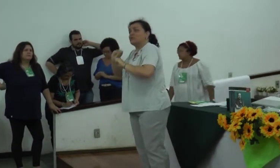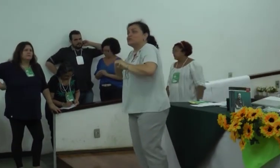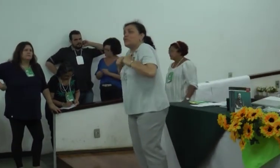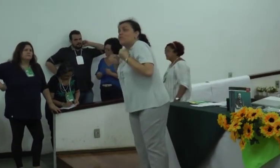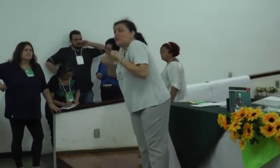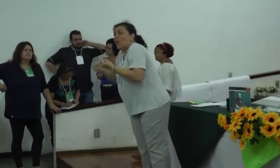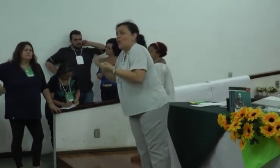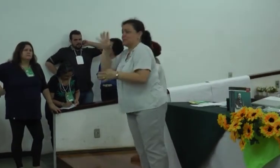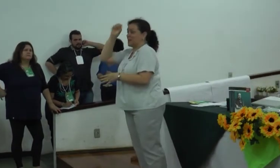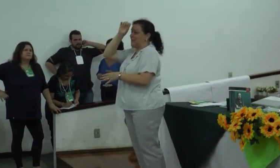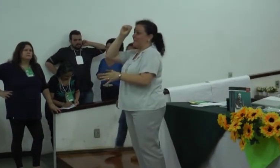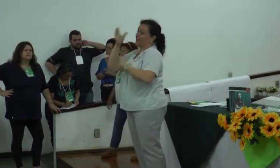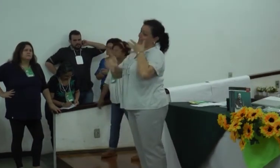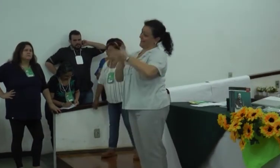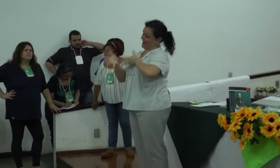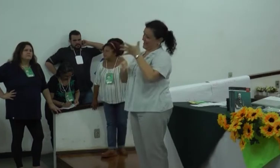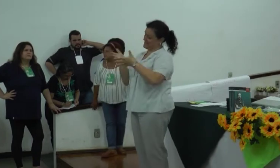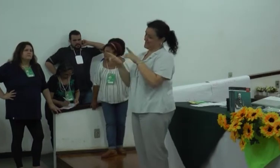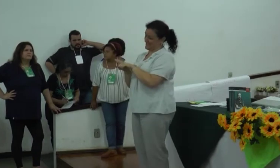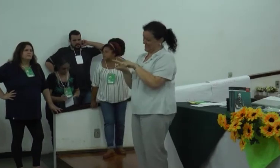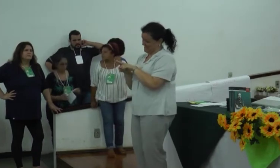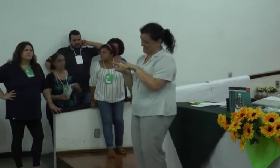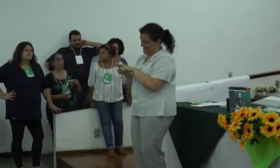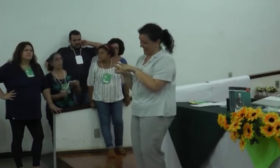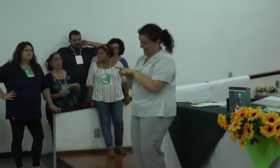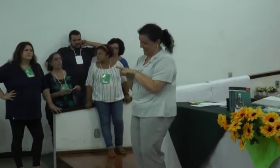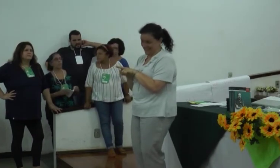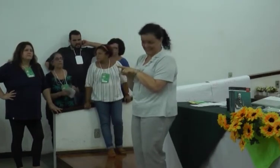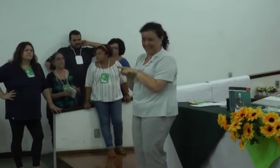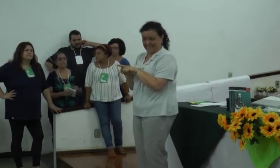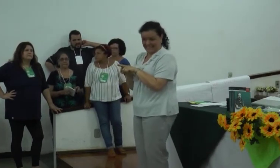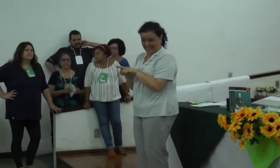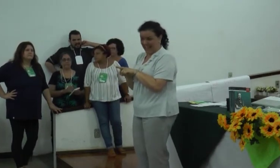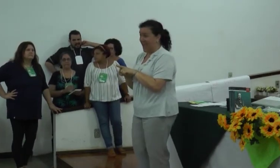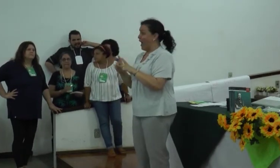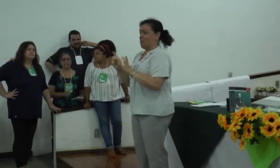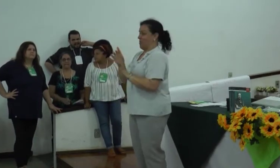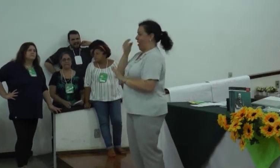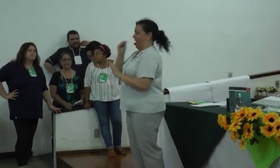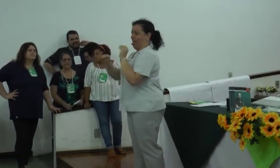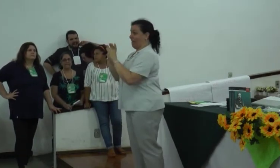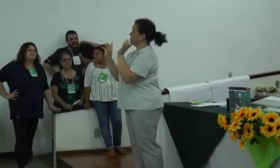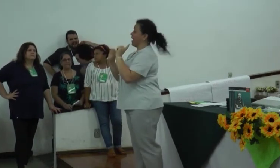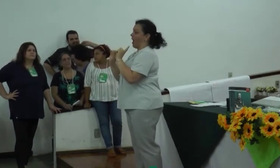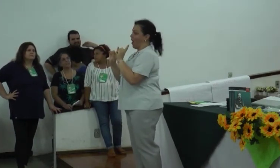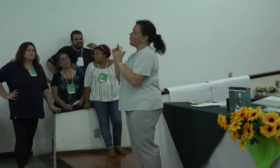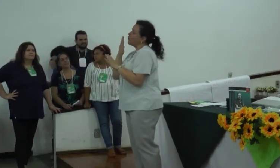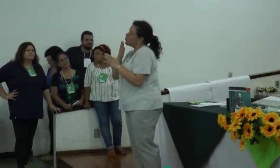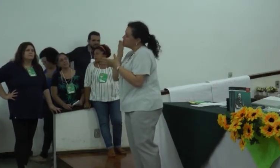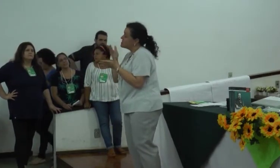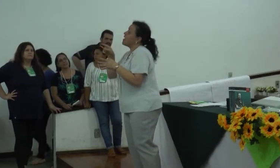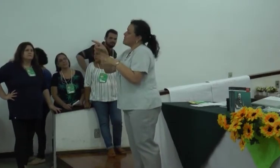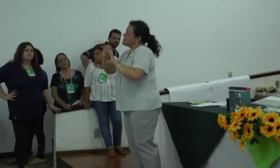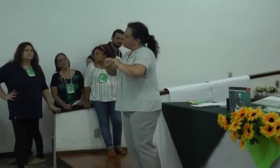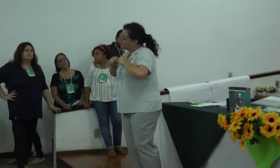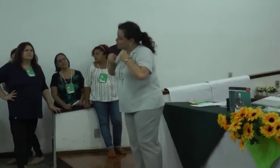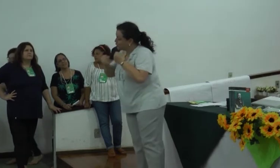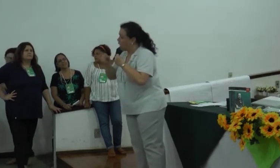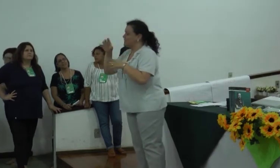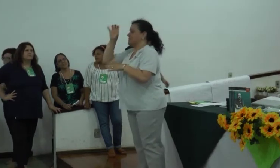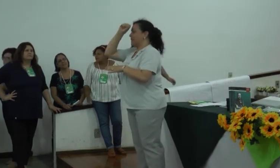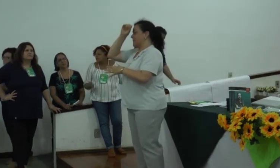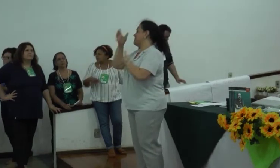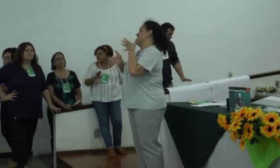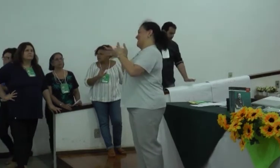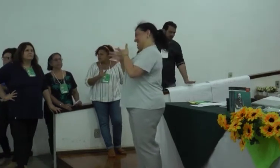ter paciência, gentileza e força de vontade de aprender a Libras também, os ouvintes, né? Não é uma